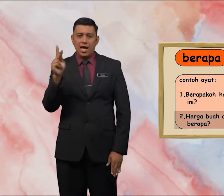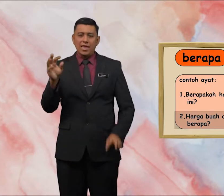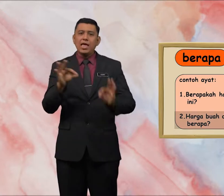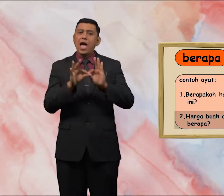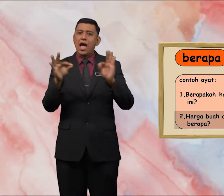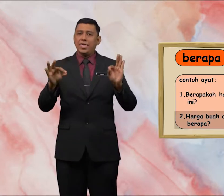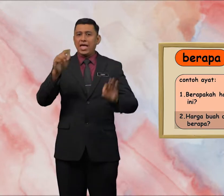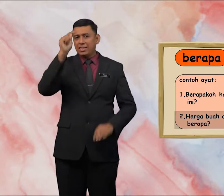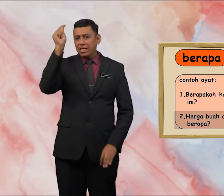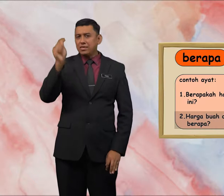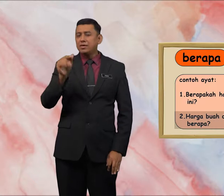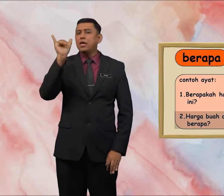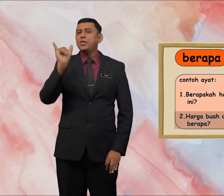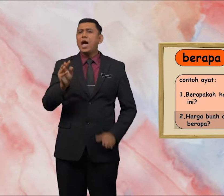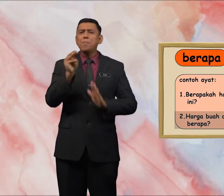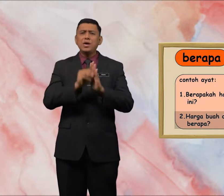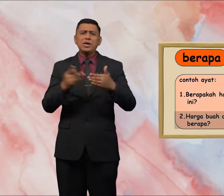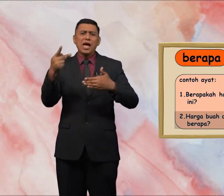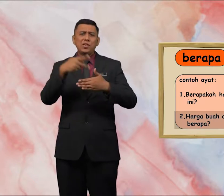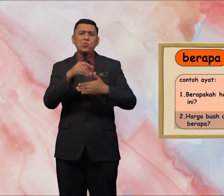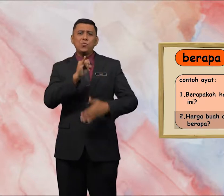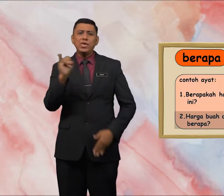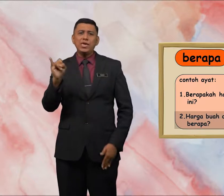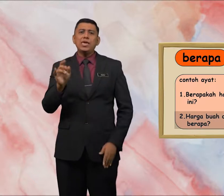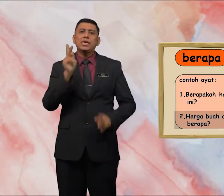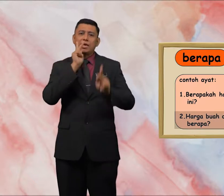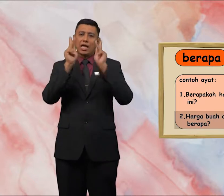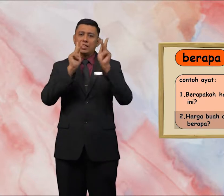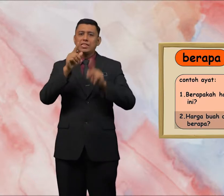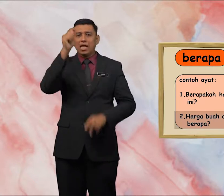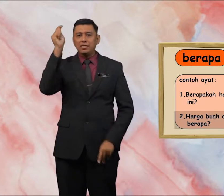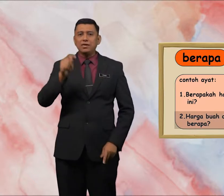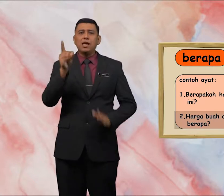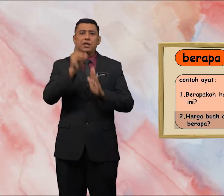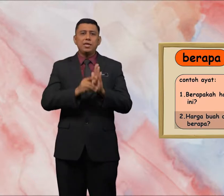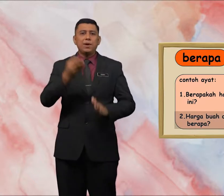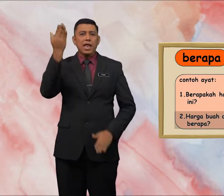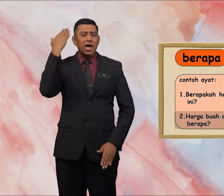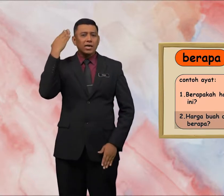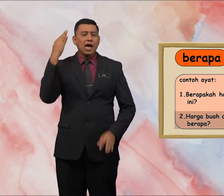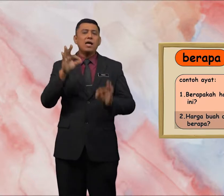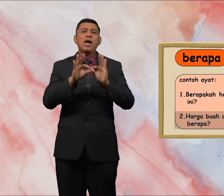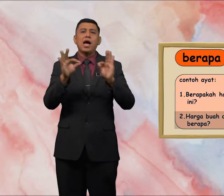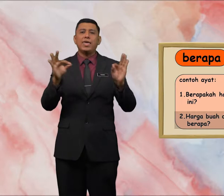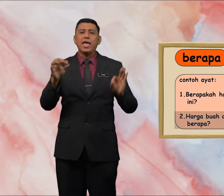Merupakan ayat tanya yang mengandungi kata tanya di belakang ayat